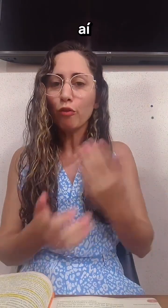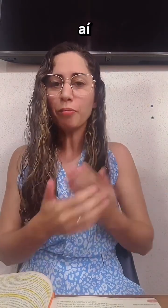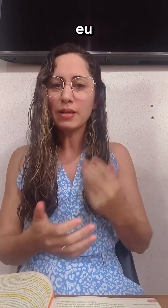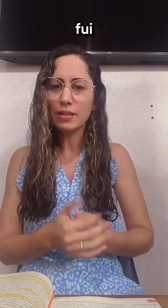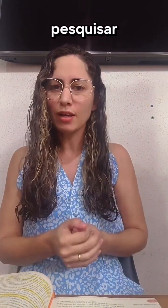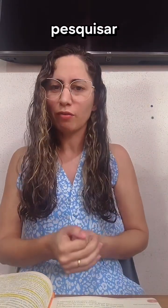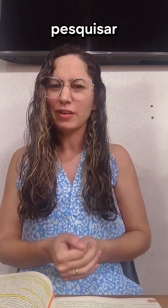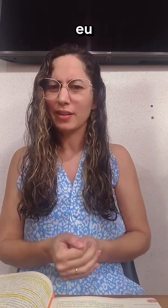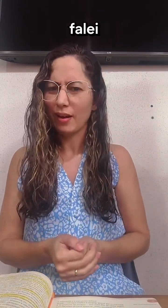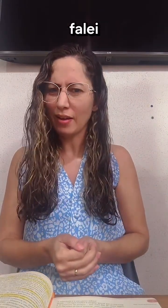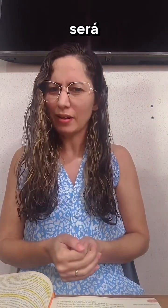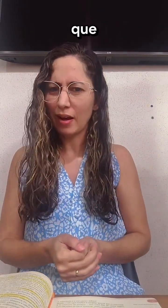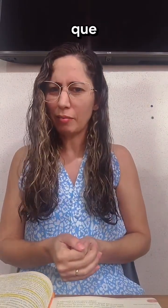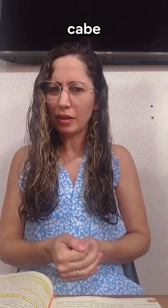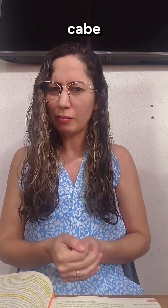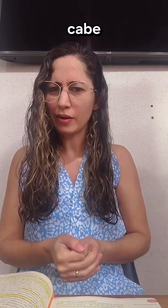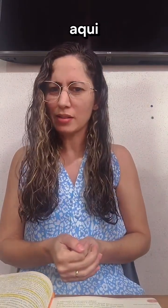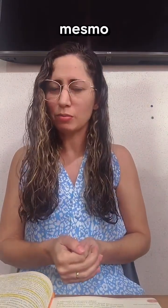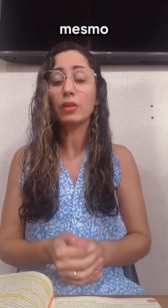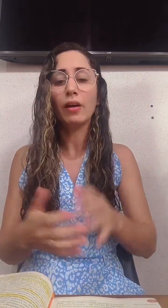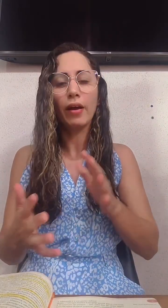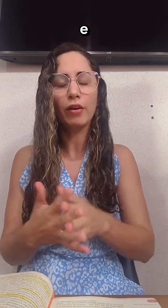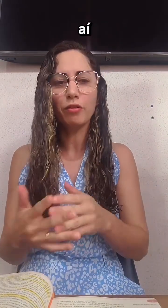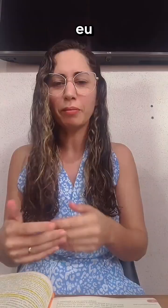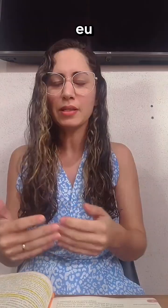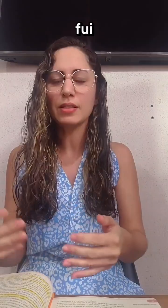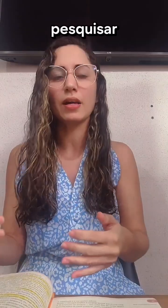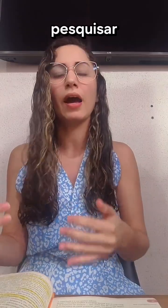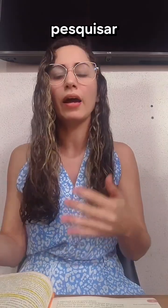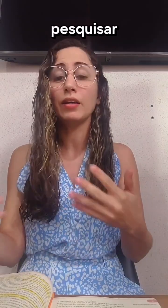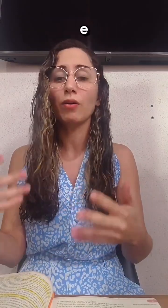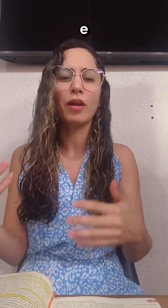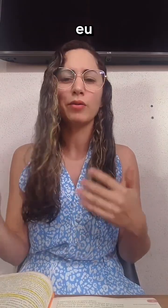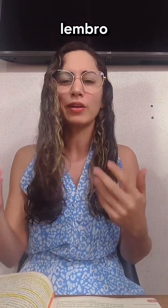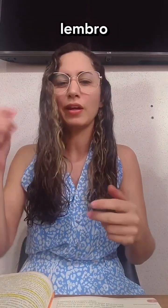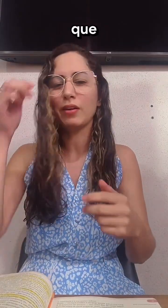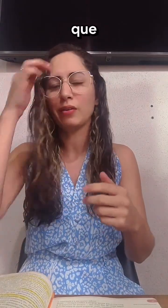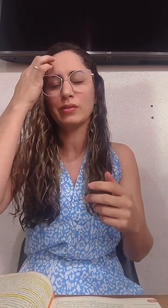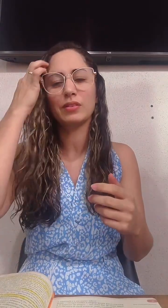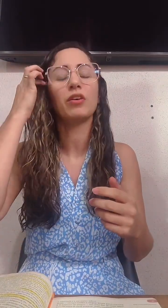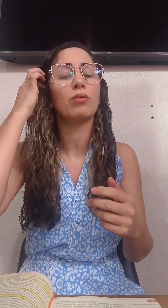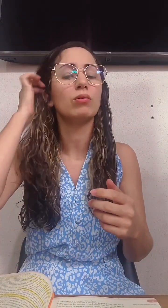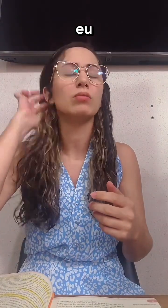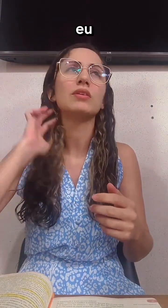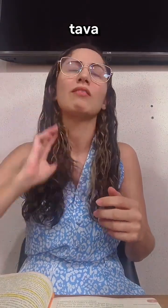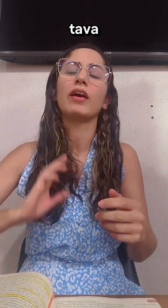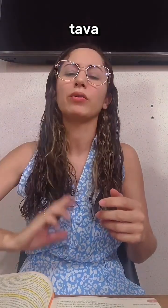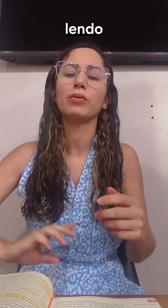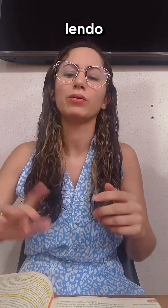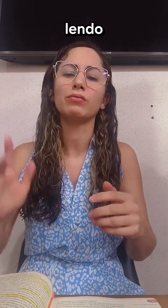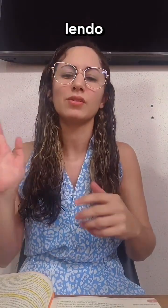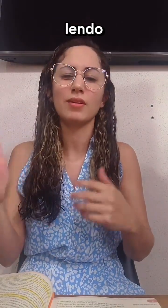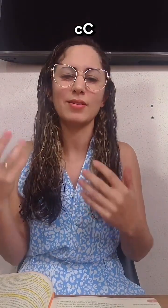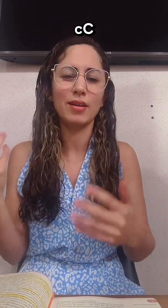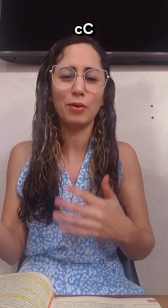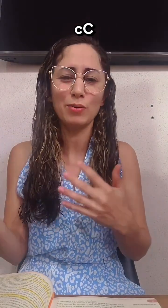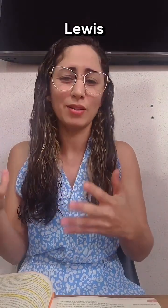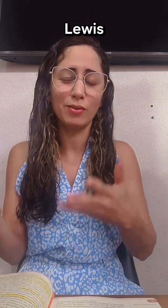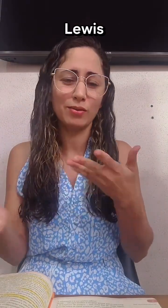eu fui pesquisar, eu falei, será que cabe aqui mesmo? E aí eu fui pesquisar, e eu lembro que eu tava lendo C.S. Lewis e